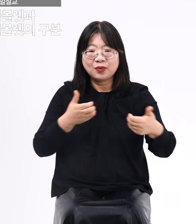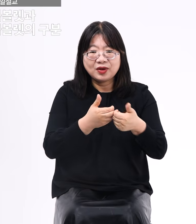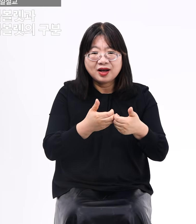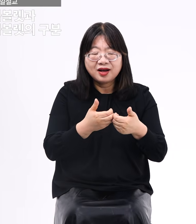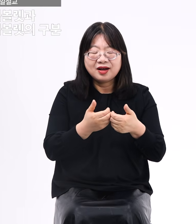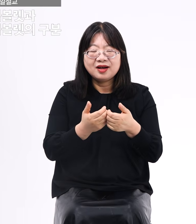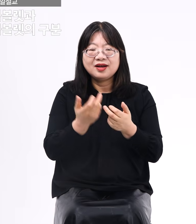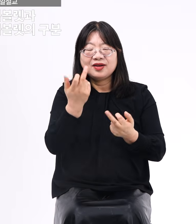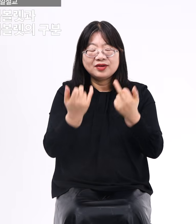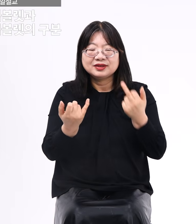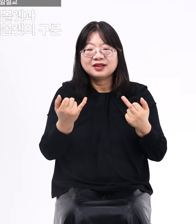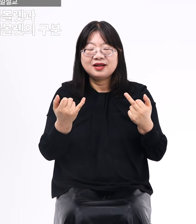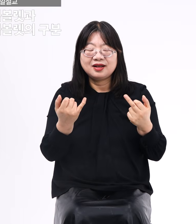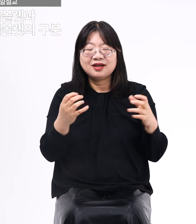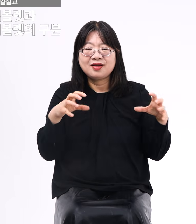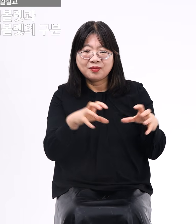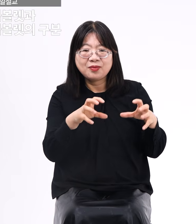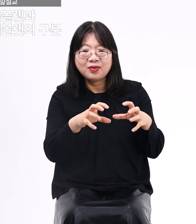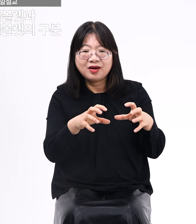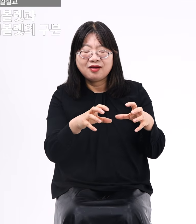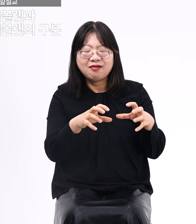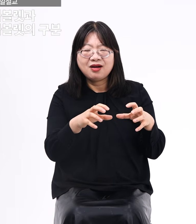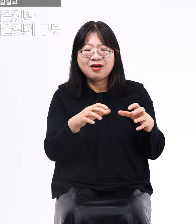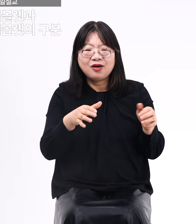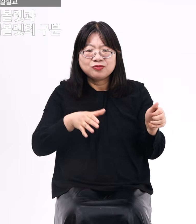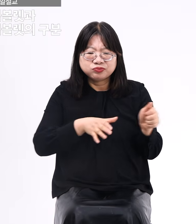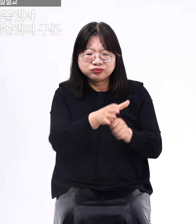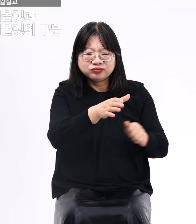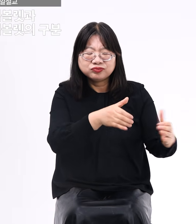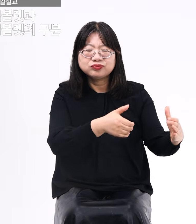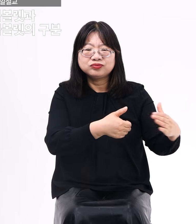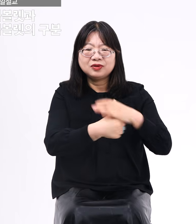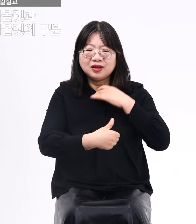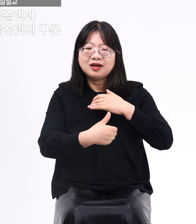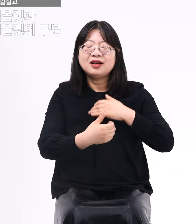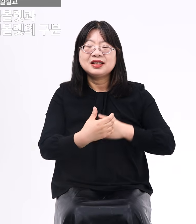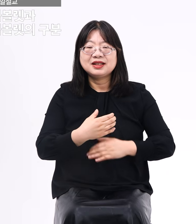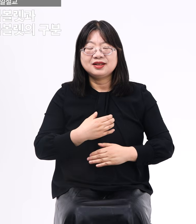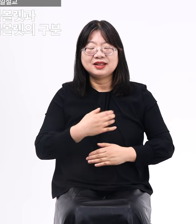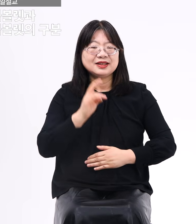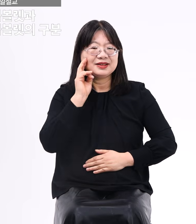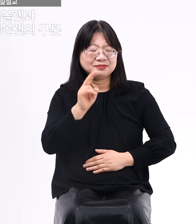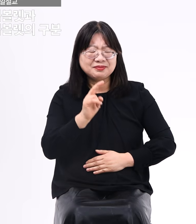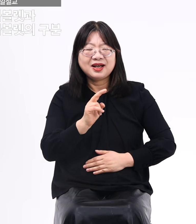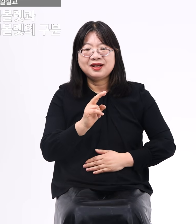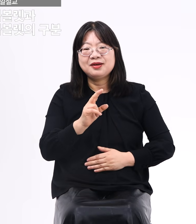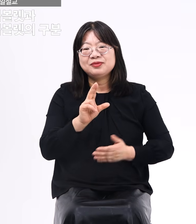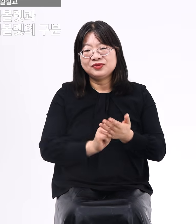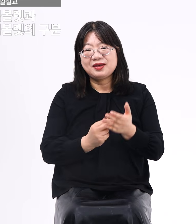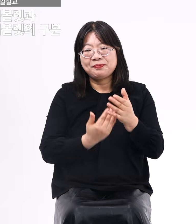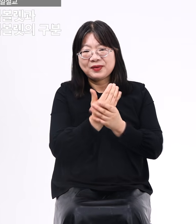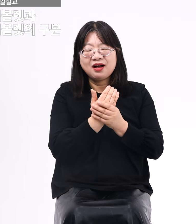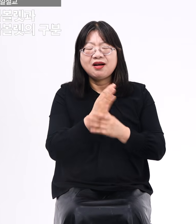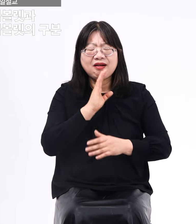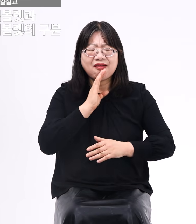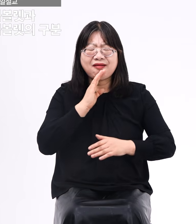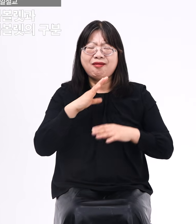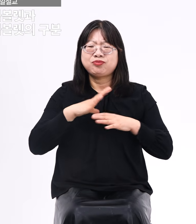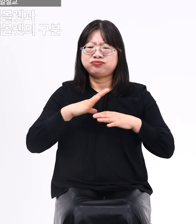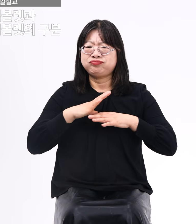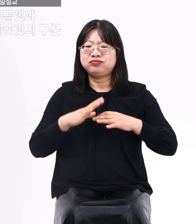공격하고 형제끼리 사륙하는 끔찍한 일들이 벌어져요. 얼마나 무서운 일이에요.